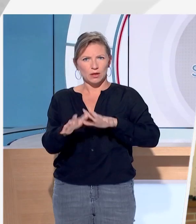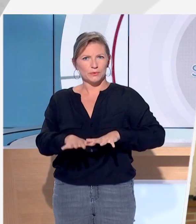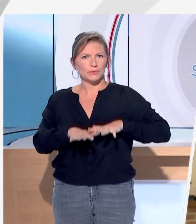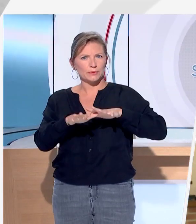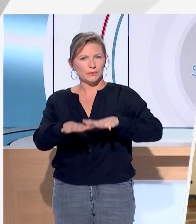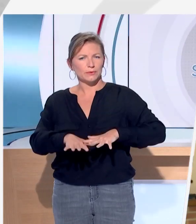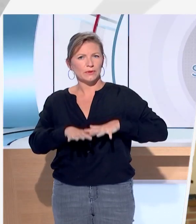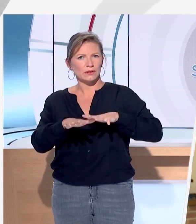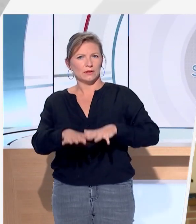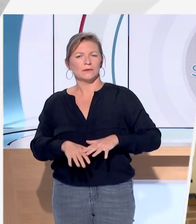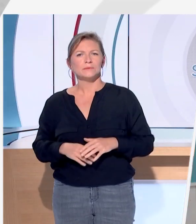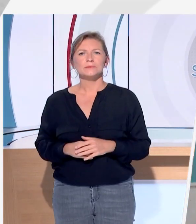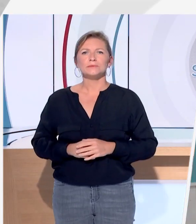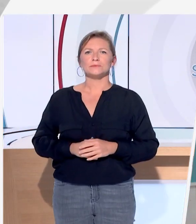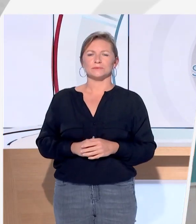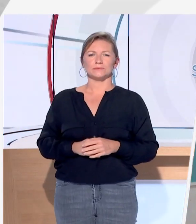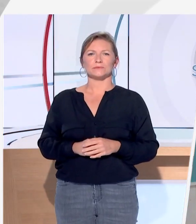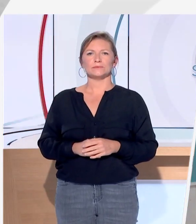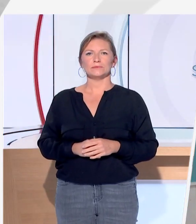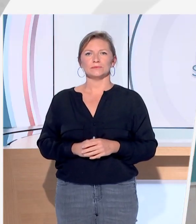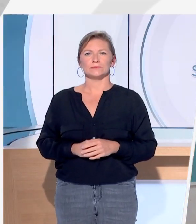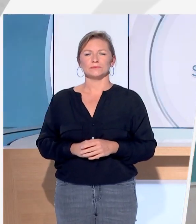ralentit le rythme, la cadence.